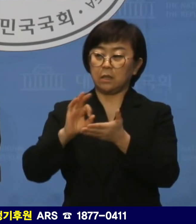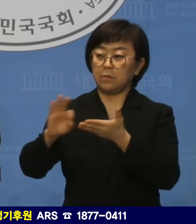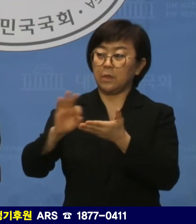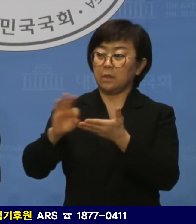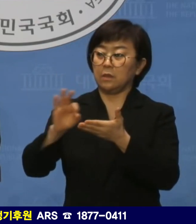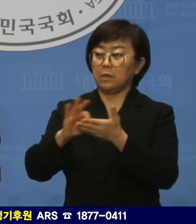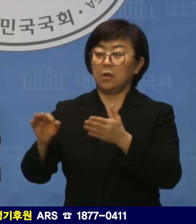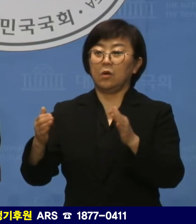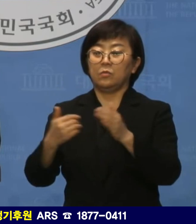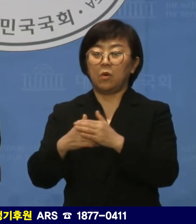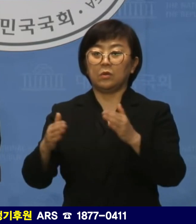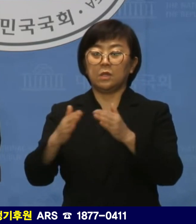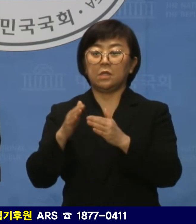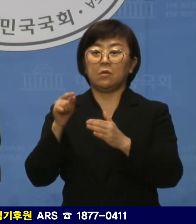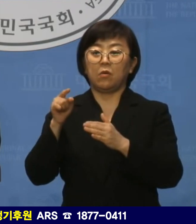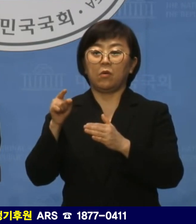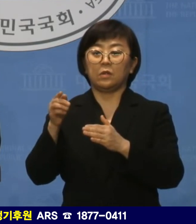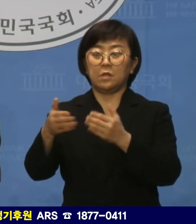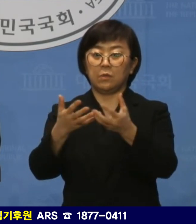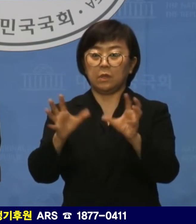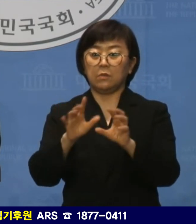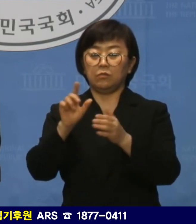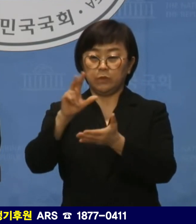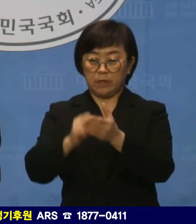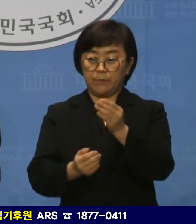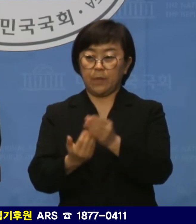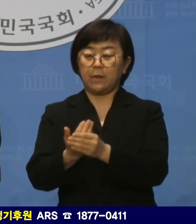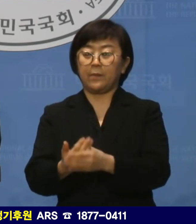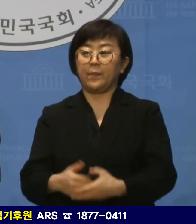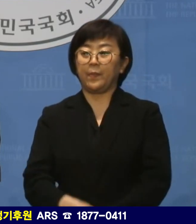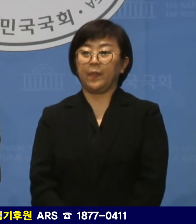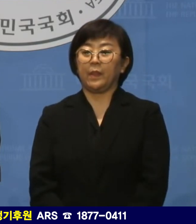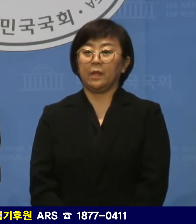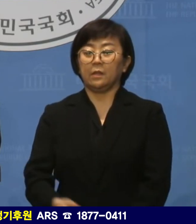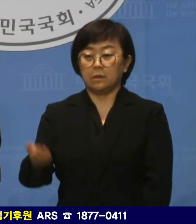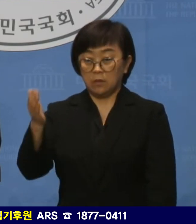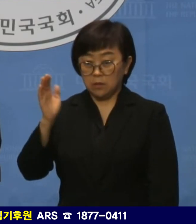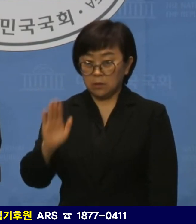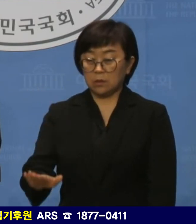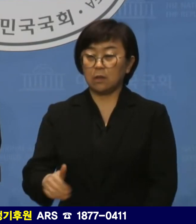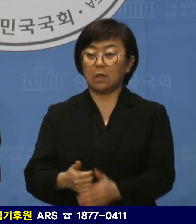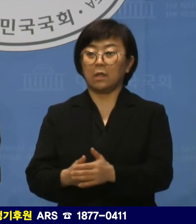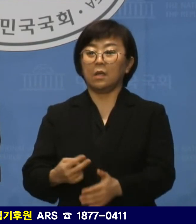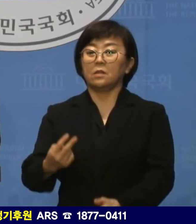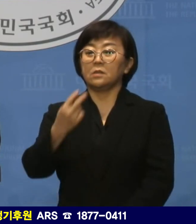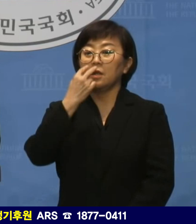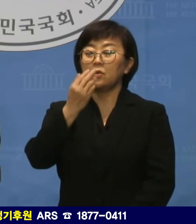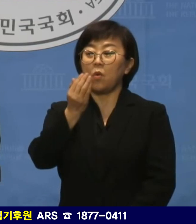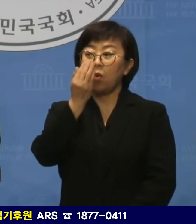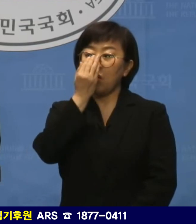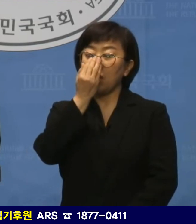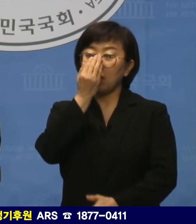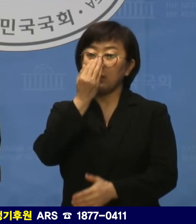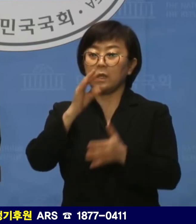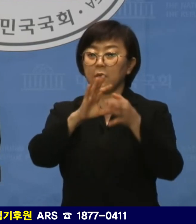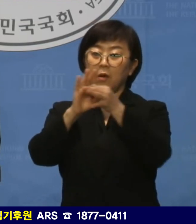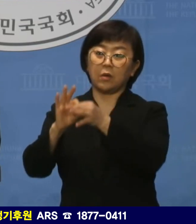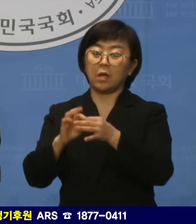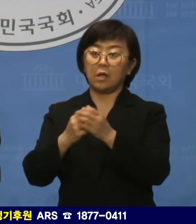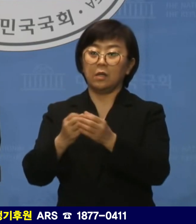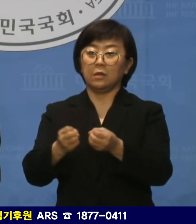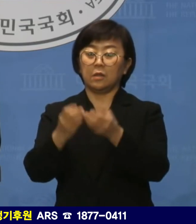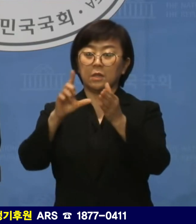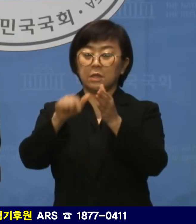동안 부동산 PF는 골물대로 골맞습니다. 그런데도 산소호흡기만 주렁주렁 달아